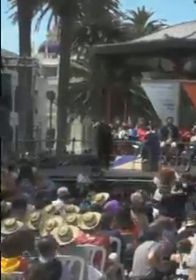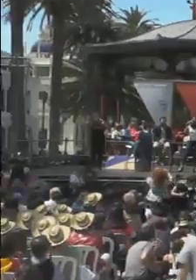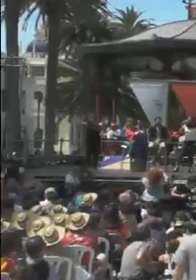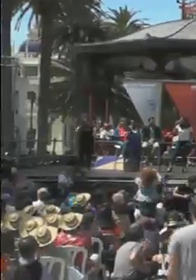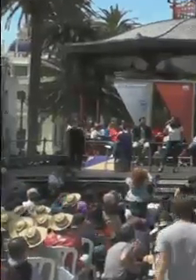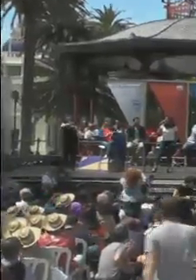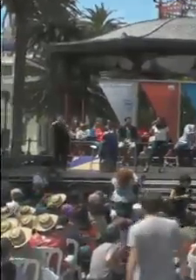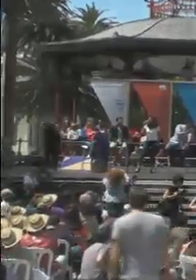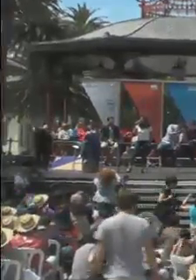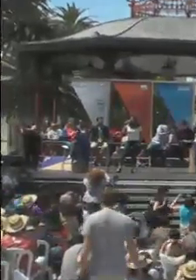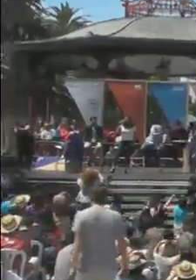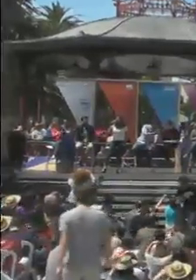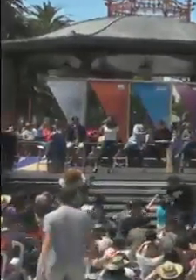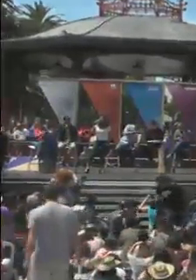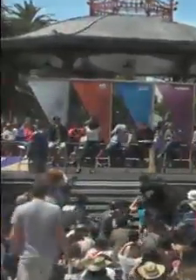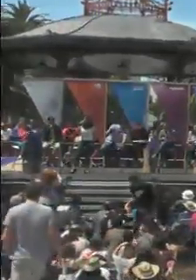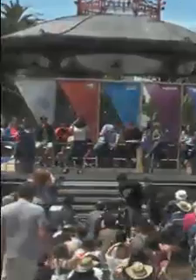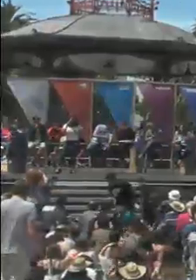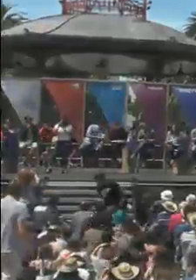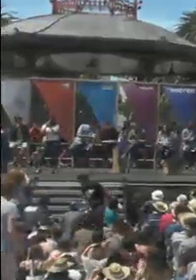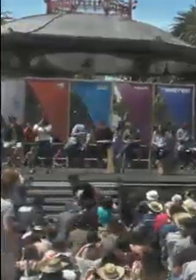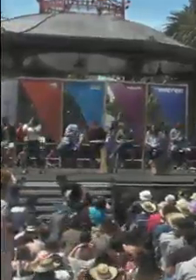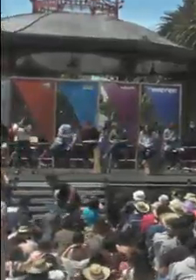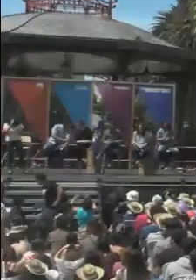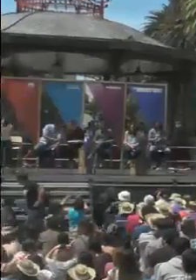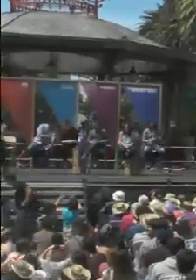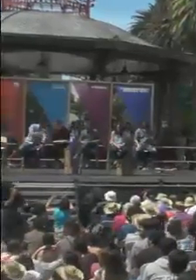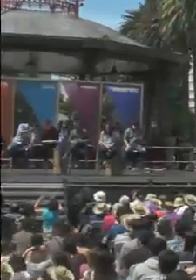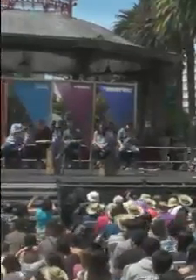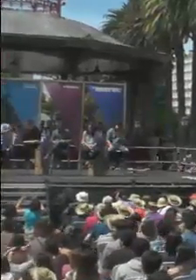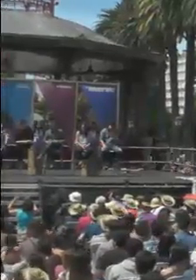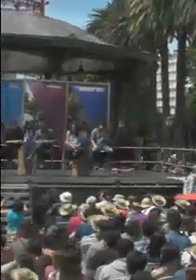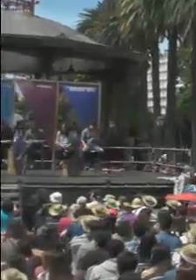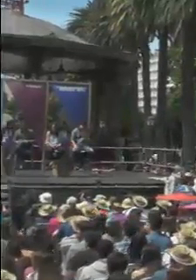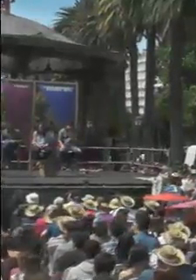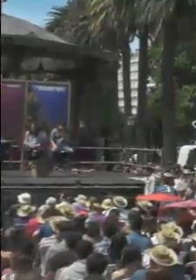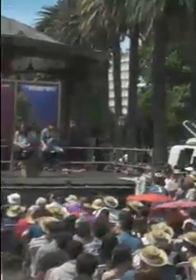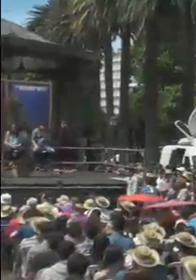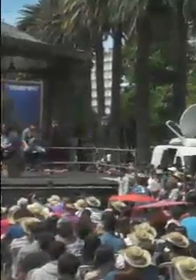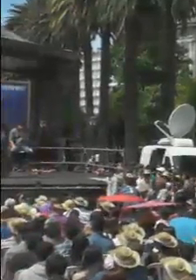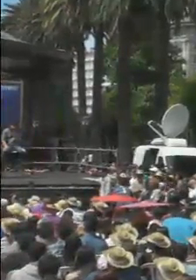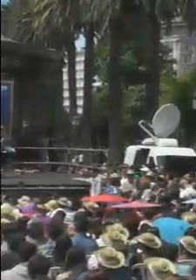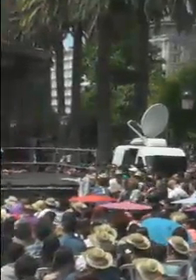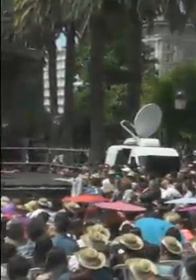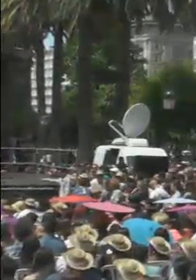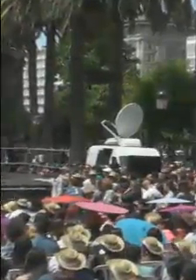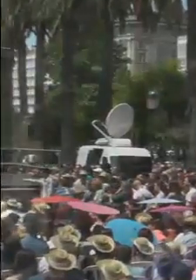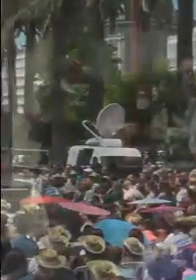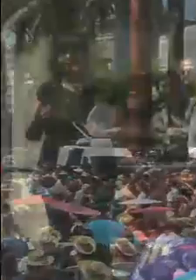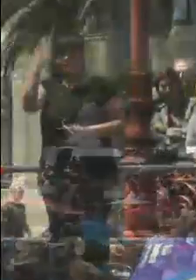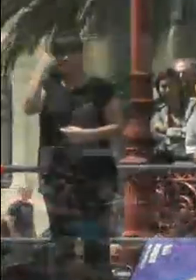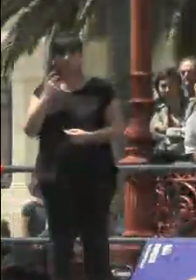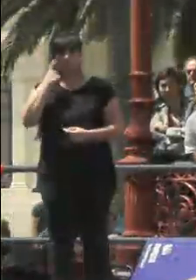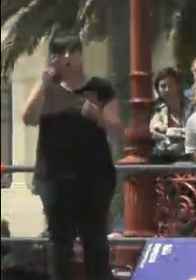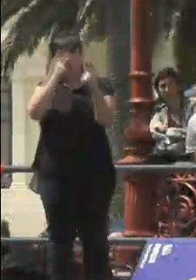Claro que isto é o que nos xogamos nesta campaña. E nos xogamos moitas cousas, nos xogamos unha banca